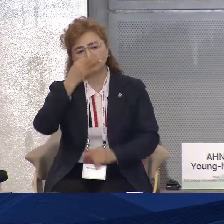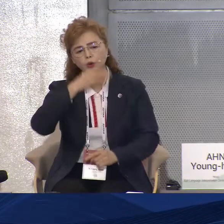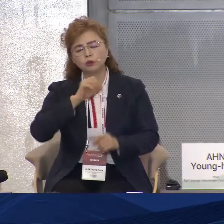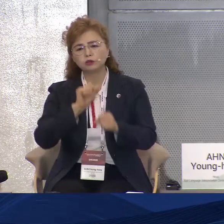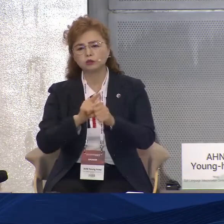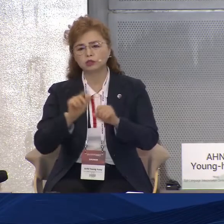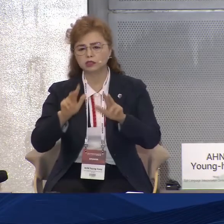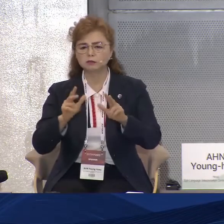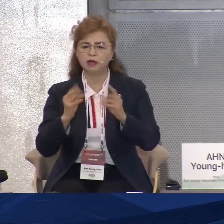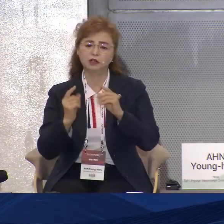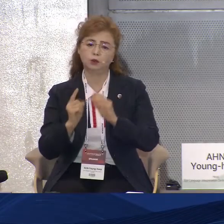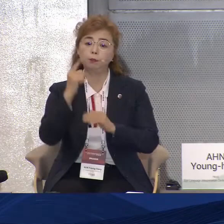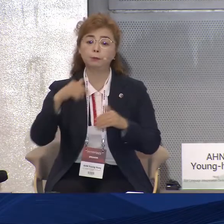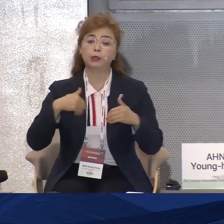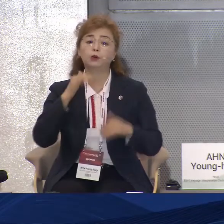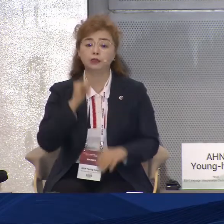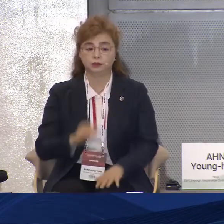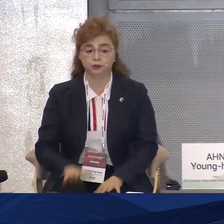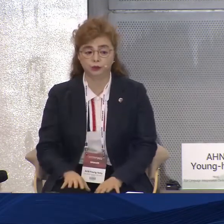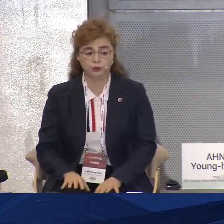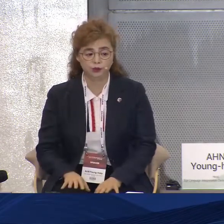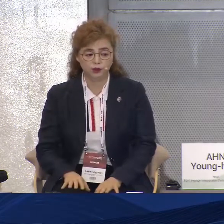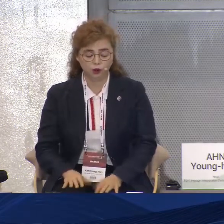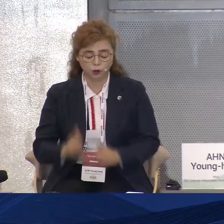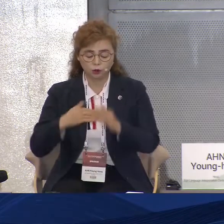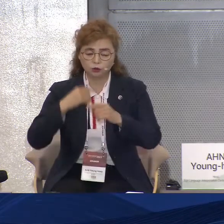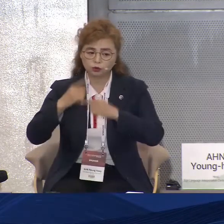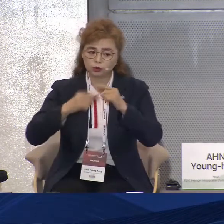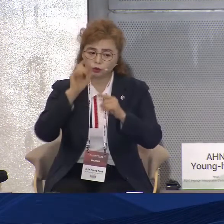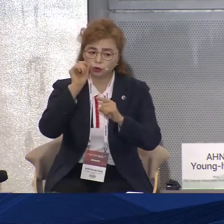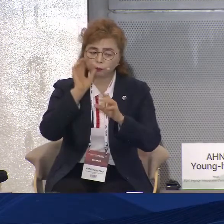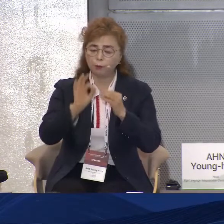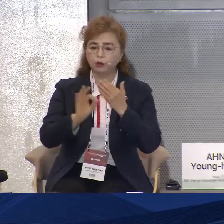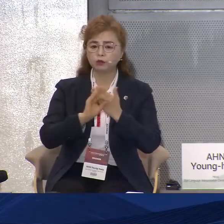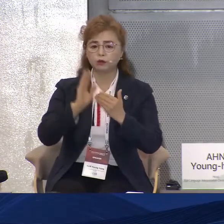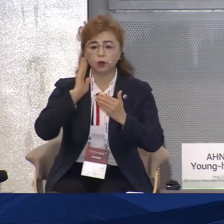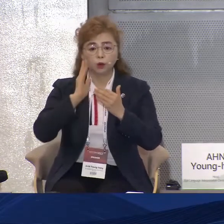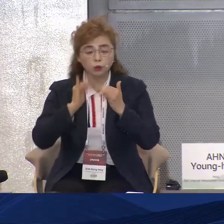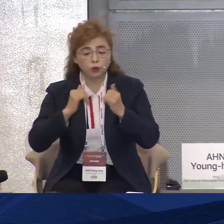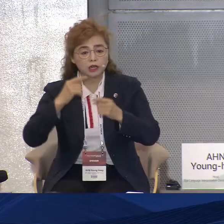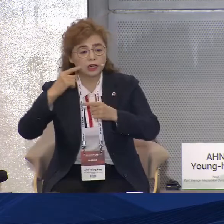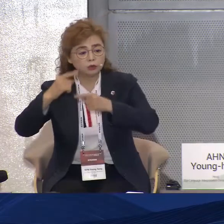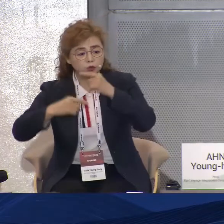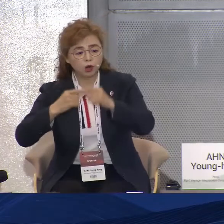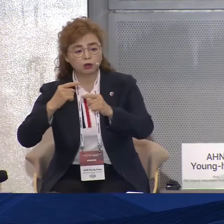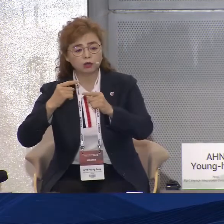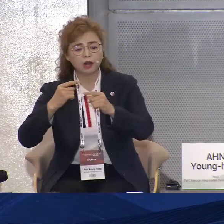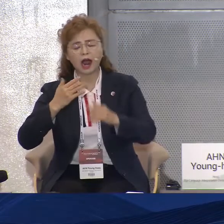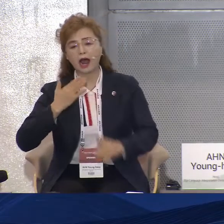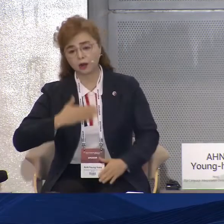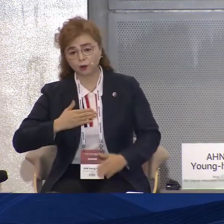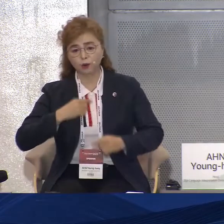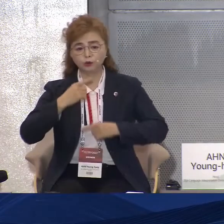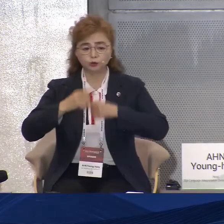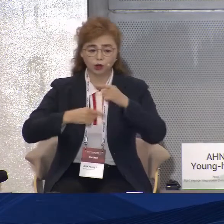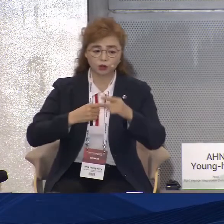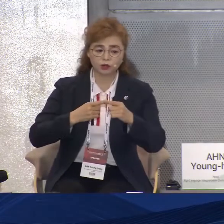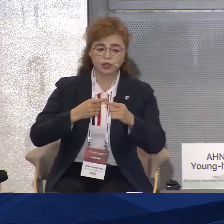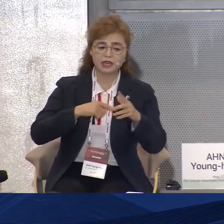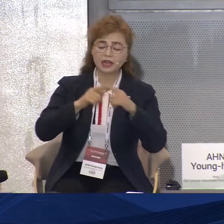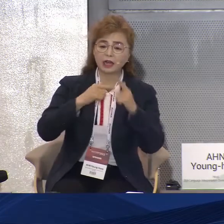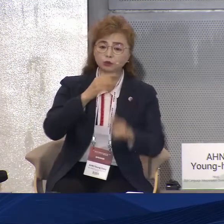통역에 대해서 효율성은 지금 많이 높일 필요가 있어요. 공적 수어 통역 보면은 농인이 수어를